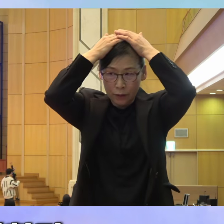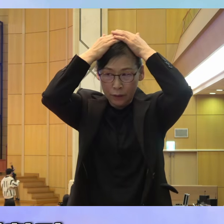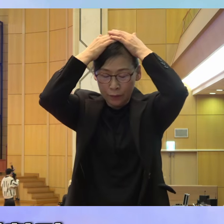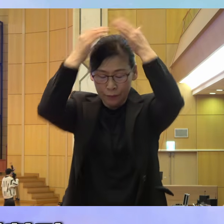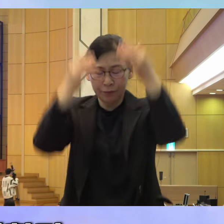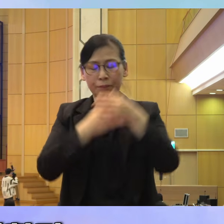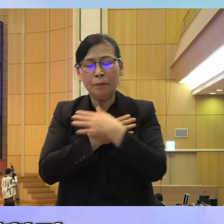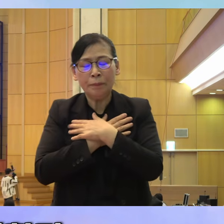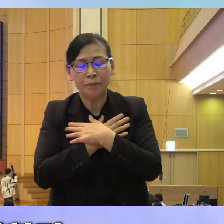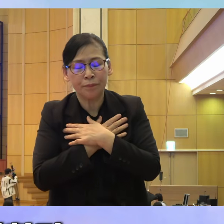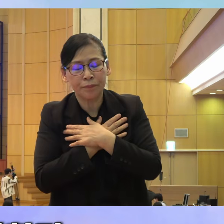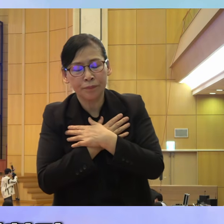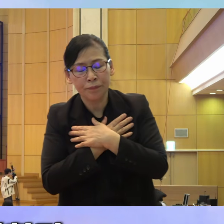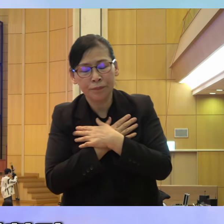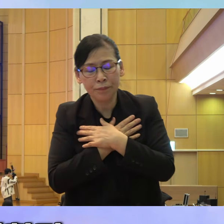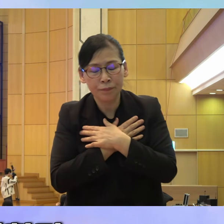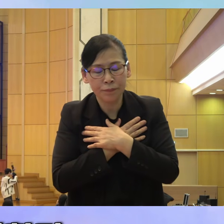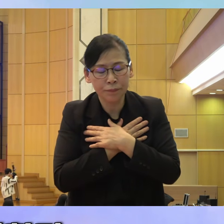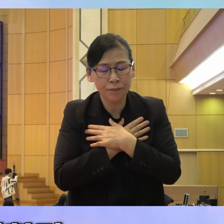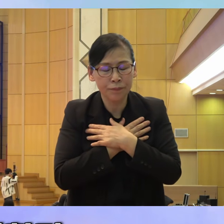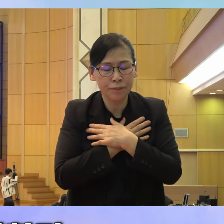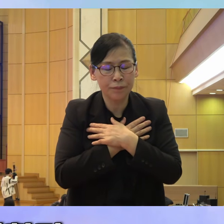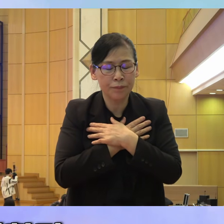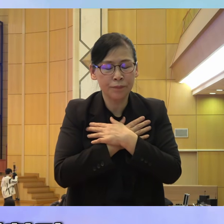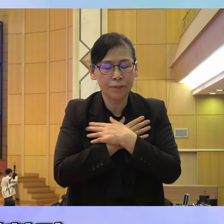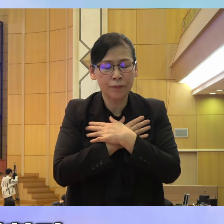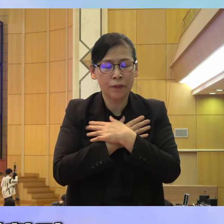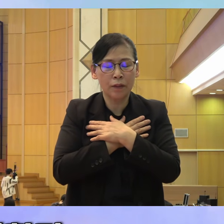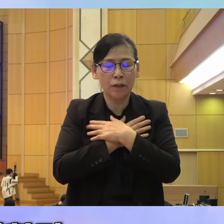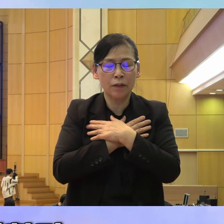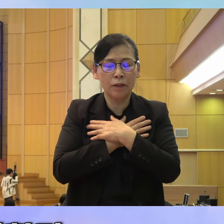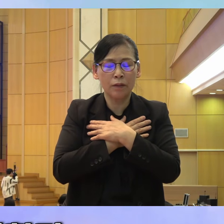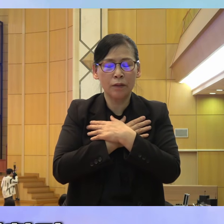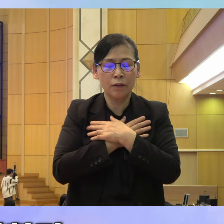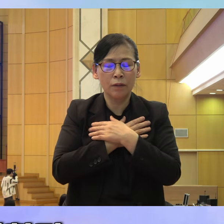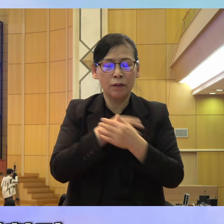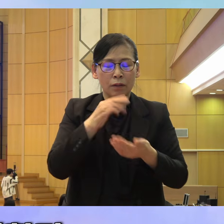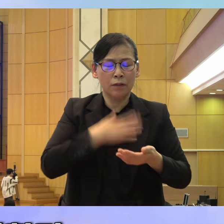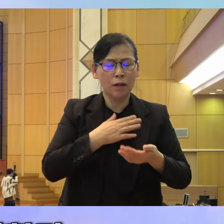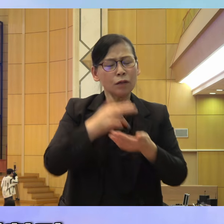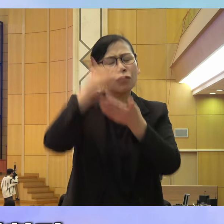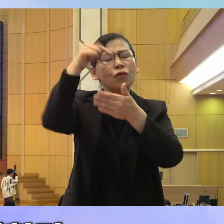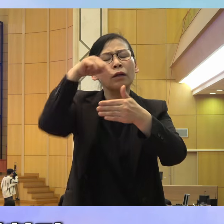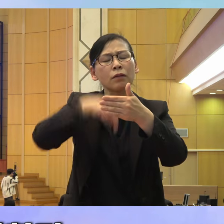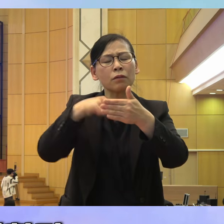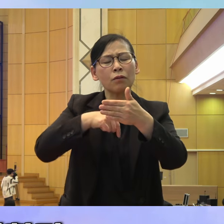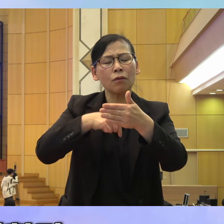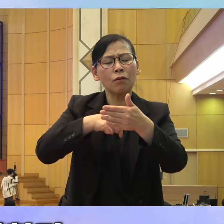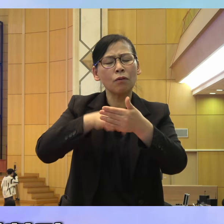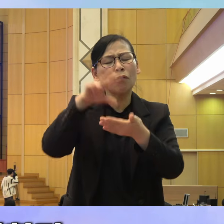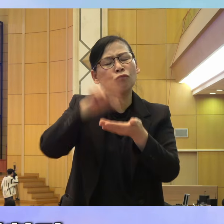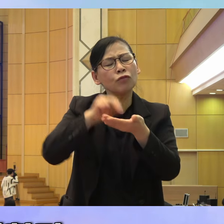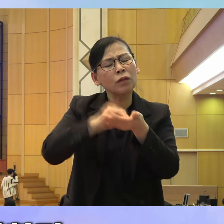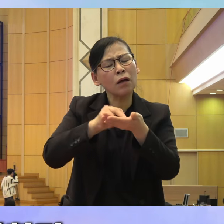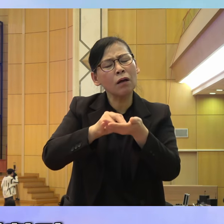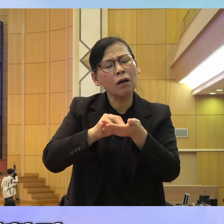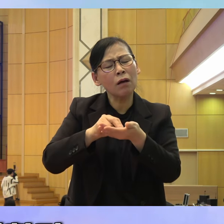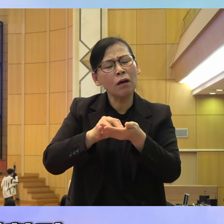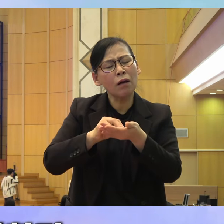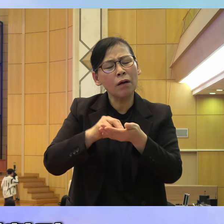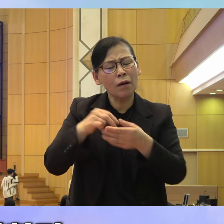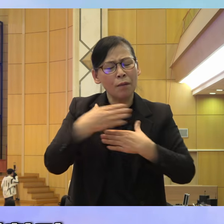아프신 자리에 손을 얹으시길 바랍니다. 그리고 내가 주 안에서 나의 가는